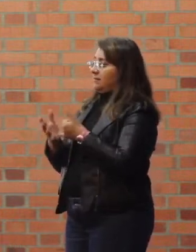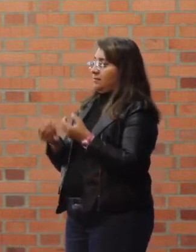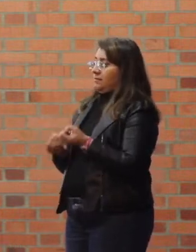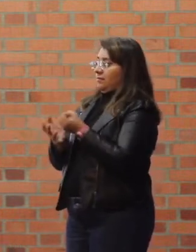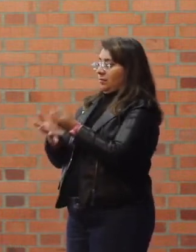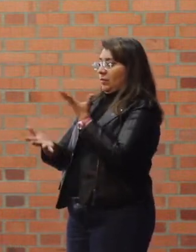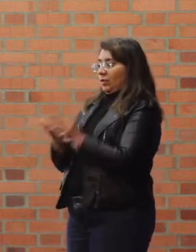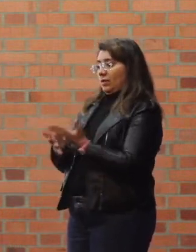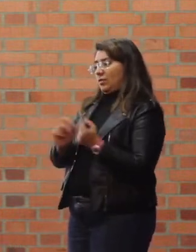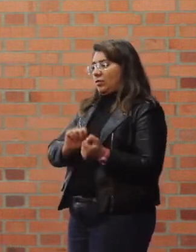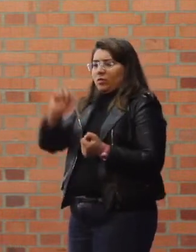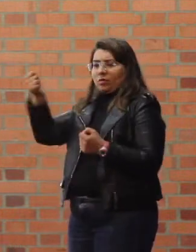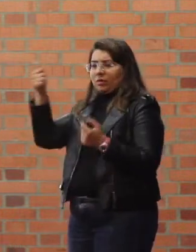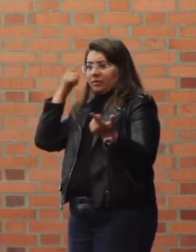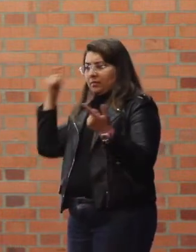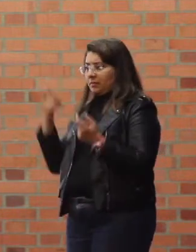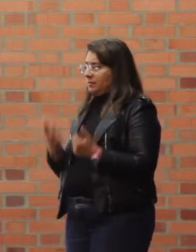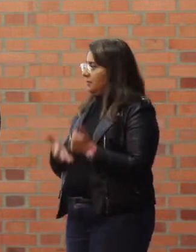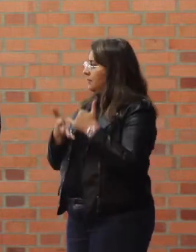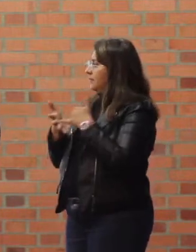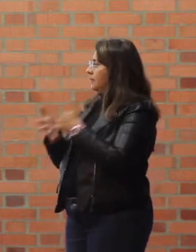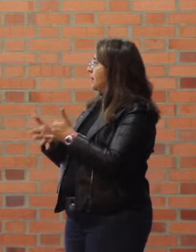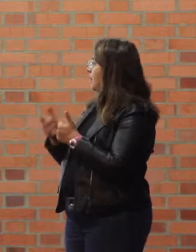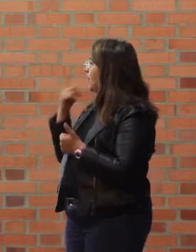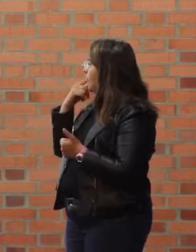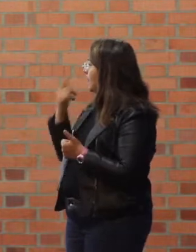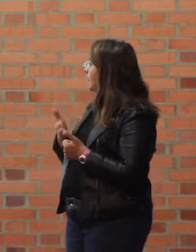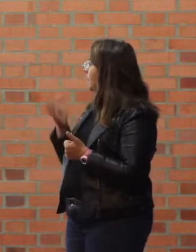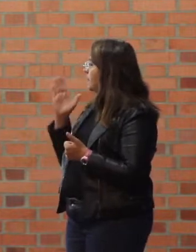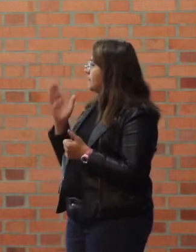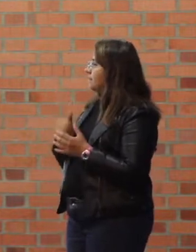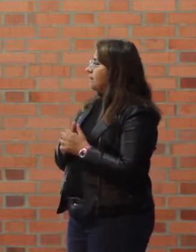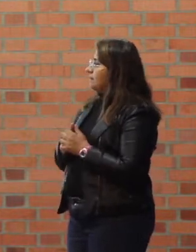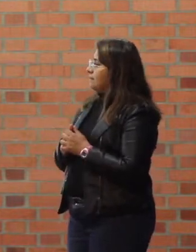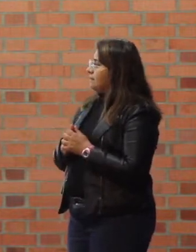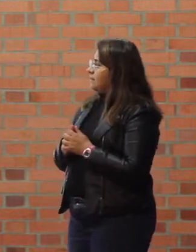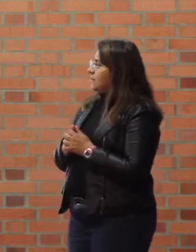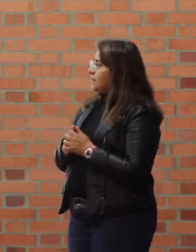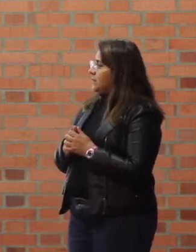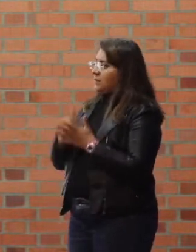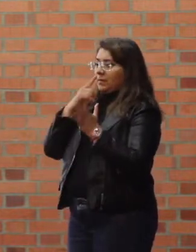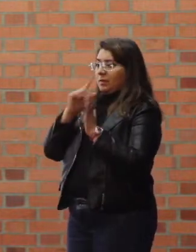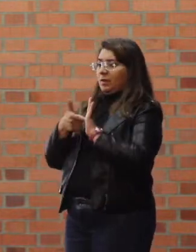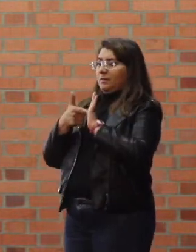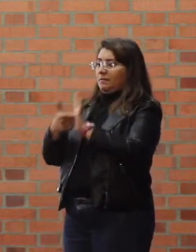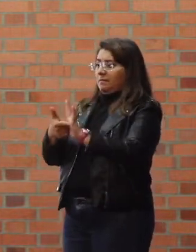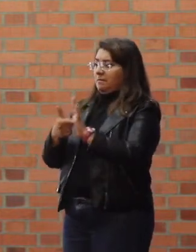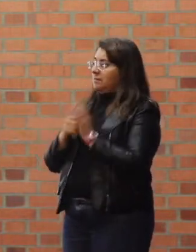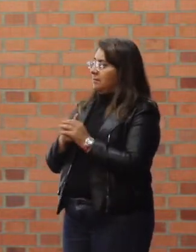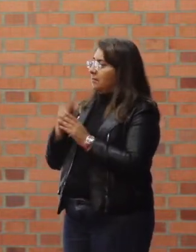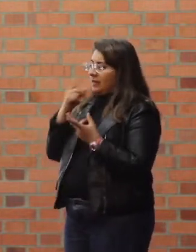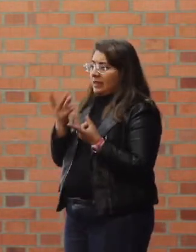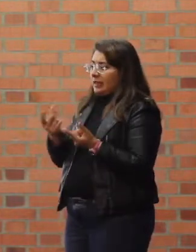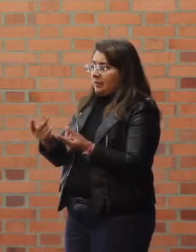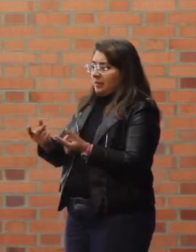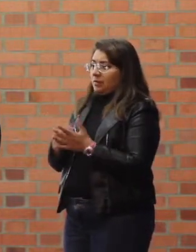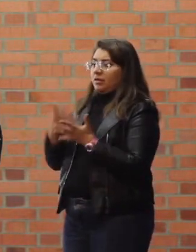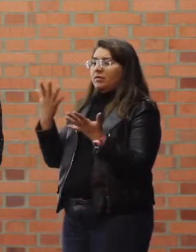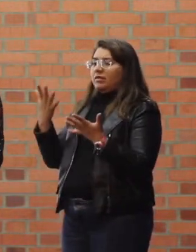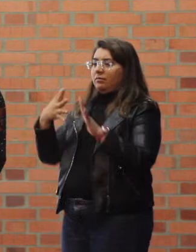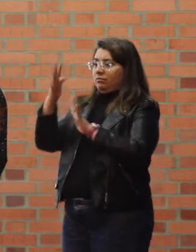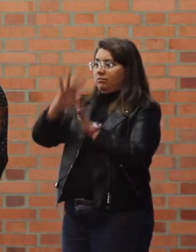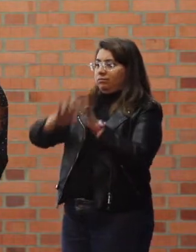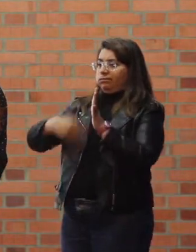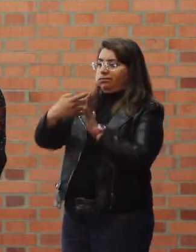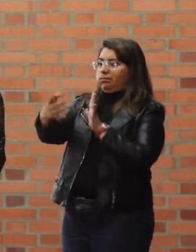postulada por otras dentro del periodo establecido para tal fin y aquí les voy a mostrar muy rápidamente el cronograma